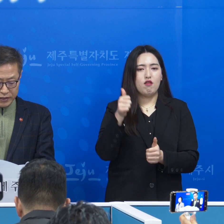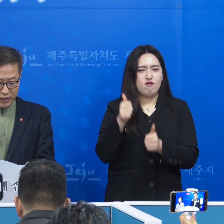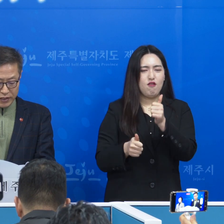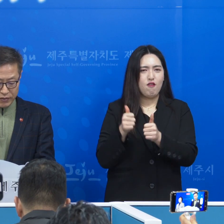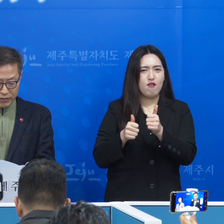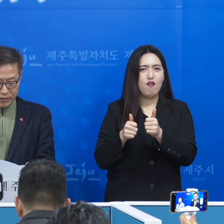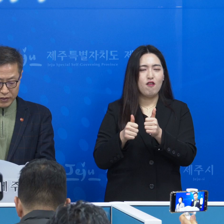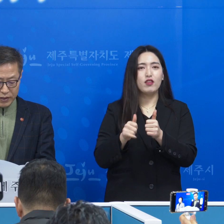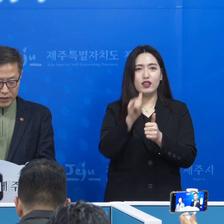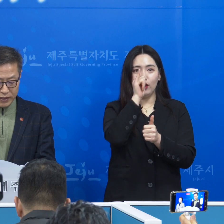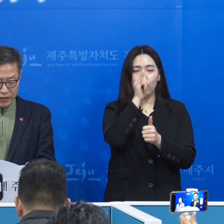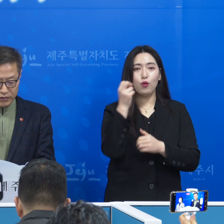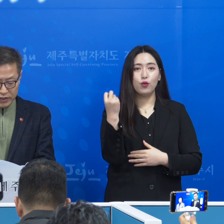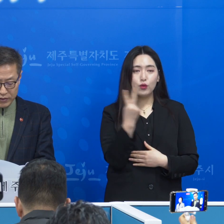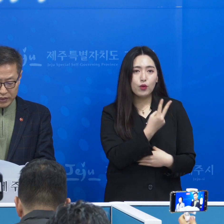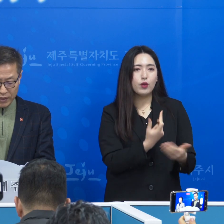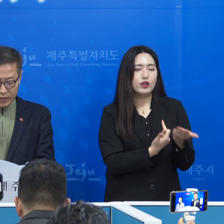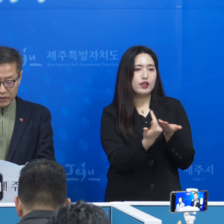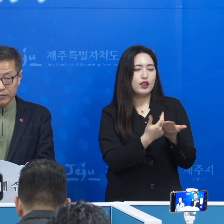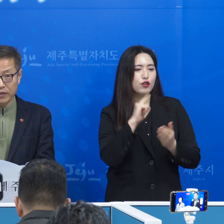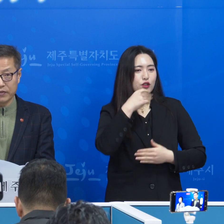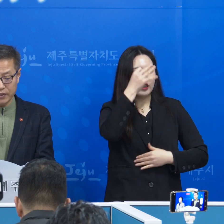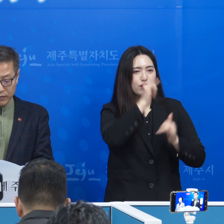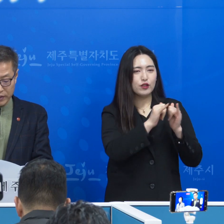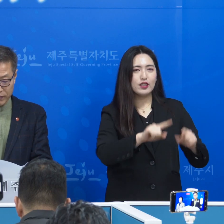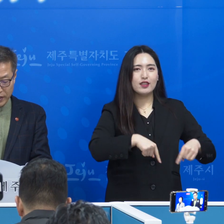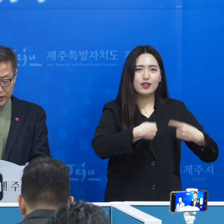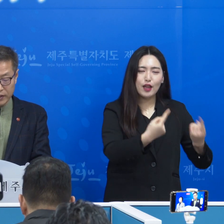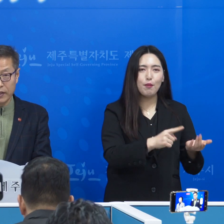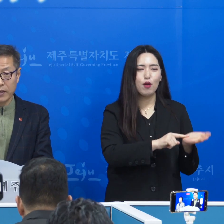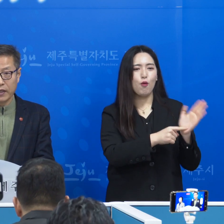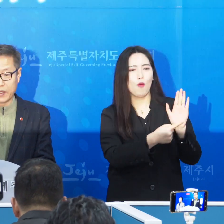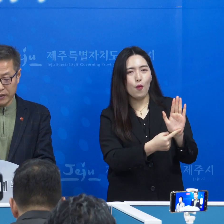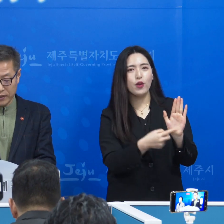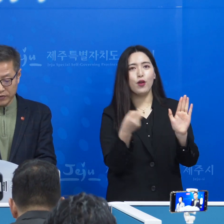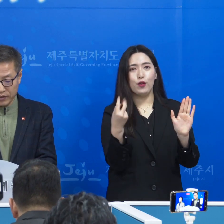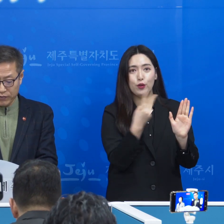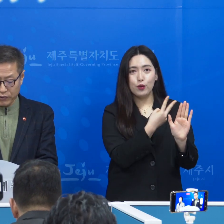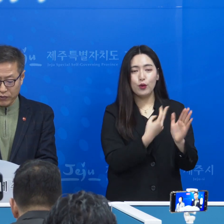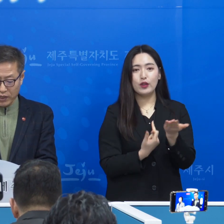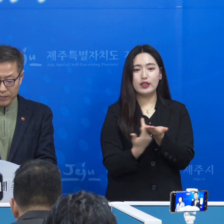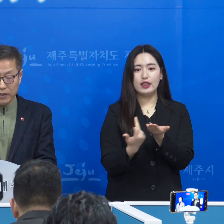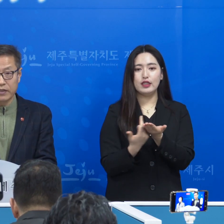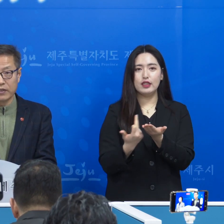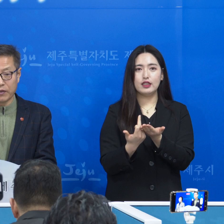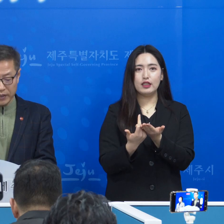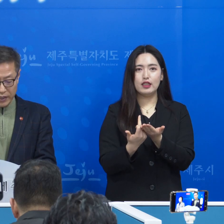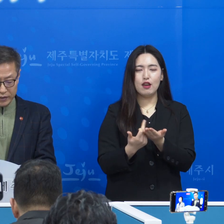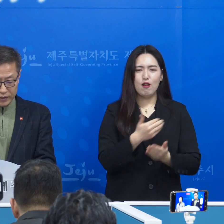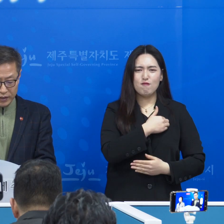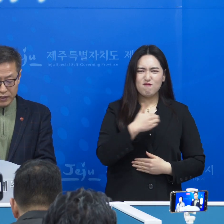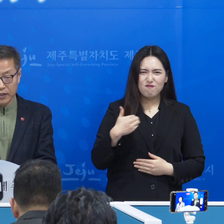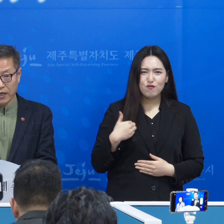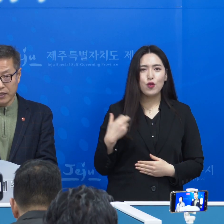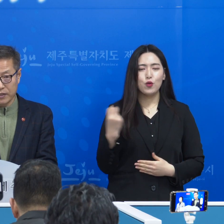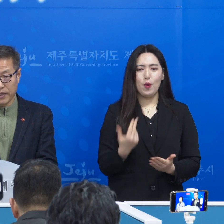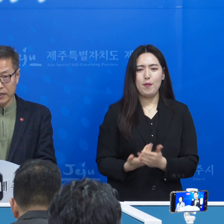문화경연이 광장에서 열리고 제주예술인이 참여하는 버스킹 공연과 제주의 풍요와 발전을